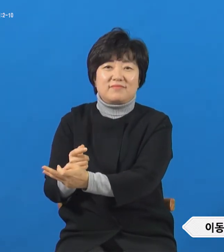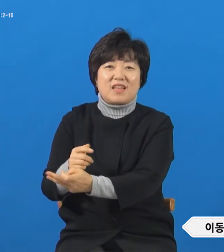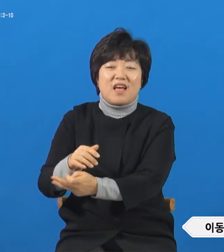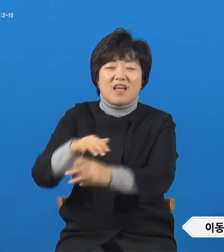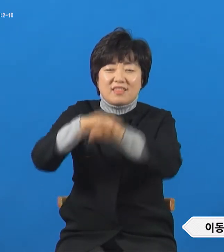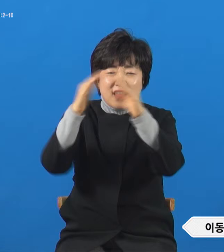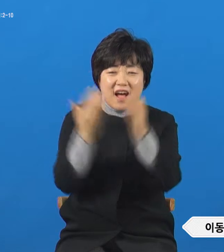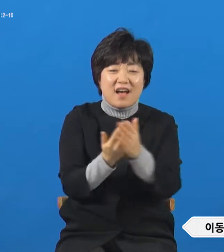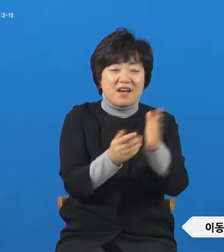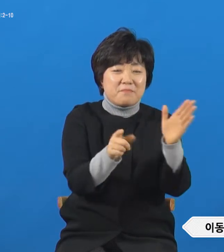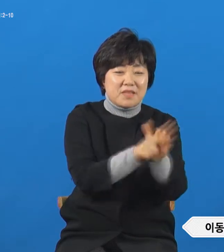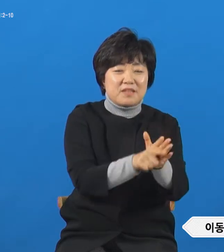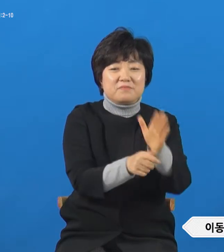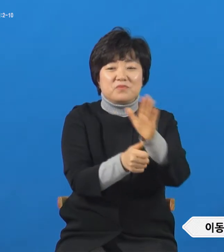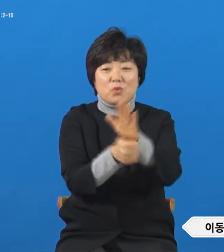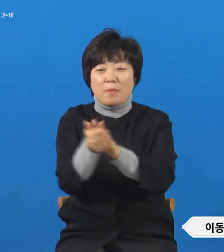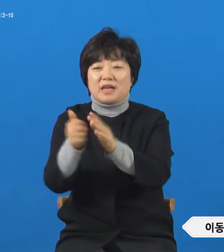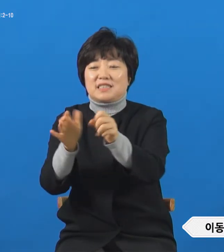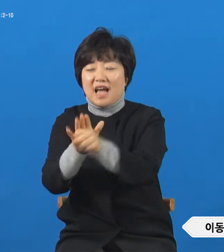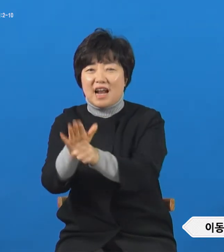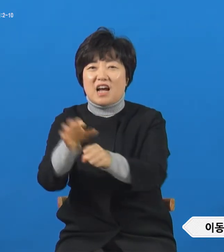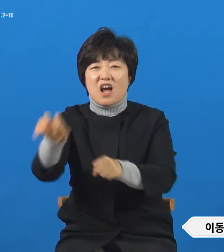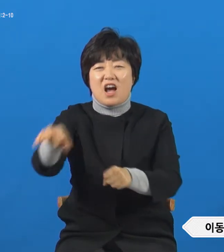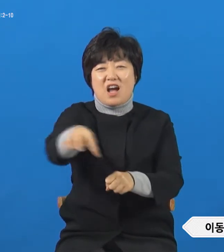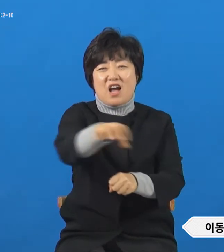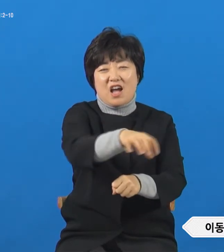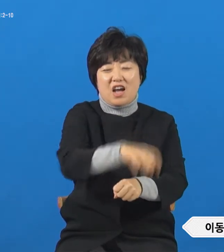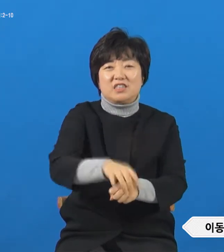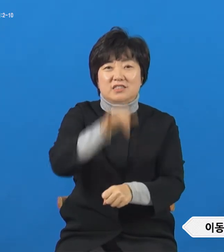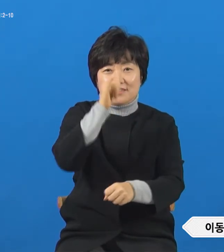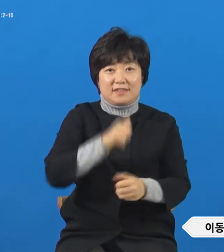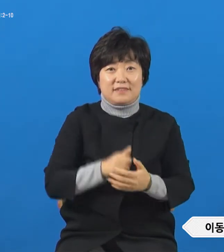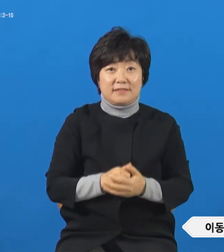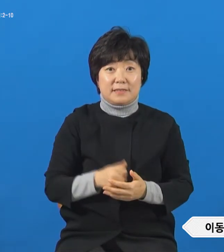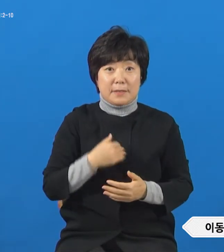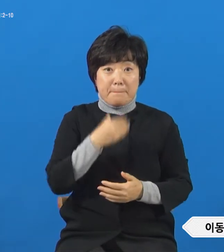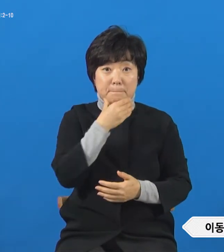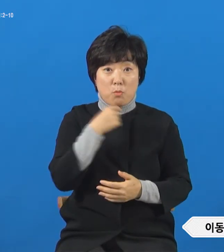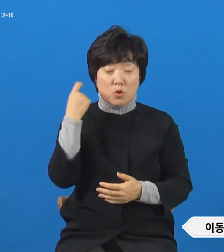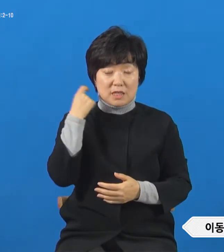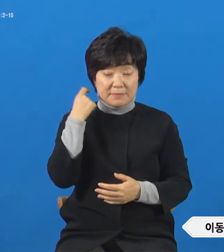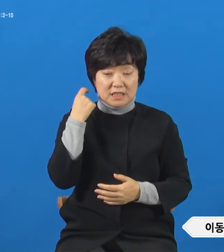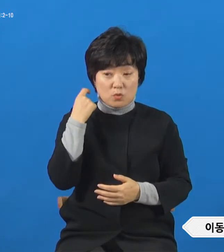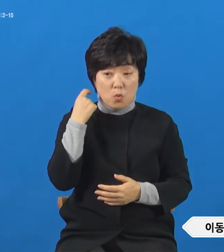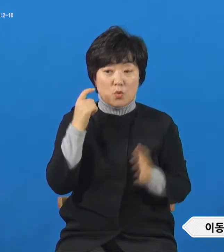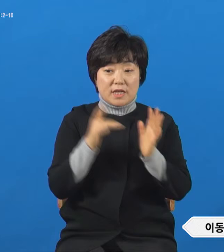사랑은 성경 도처에 언급되어 있습니다. 자, 여러분, 우리가 복음을 듣고